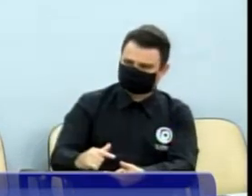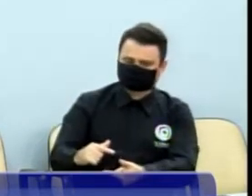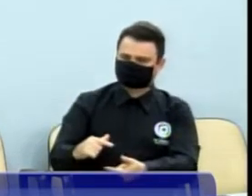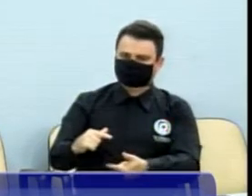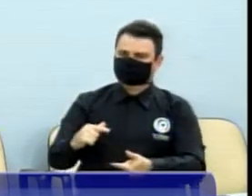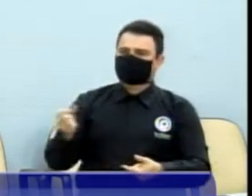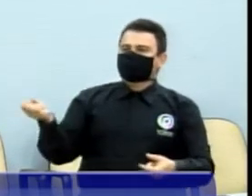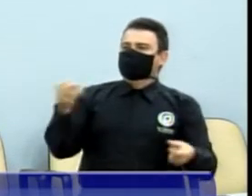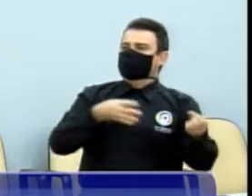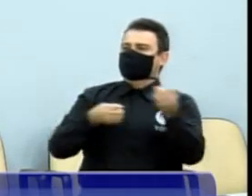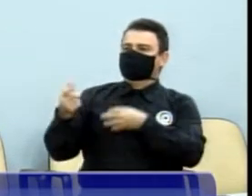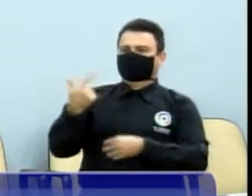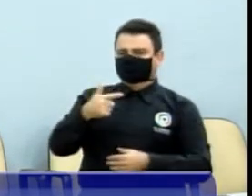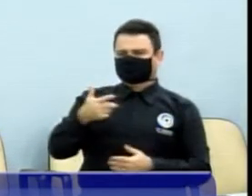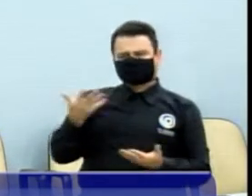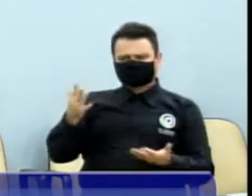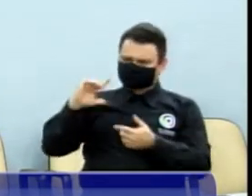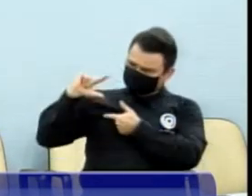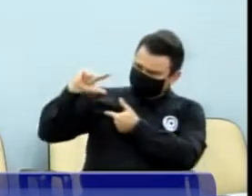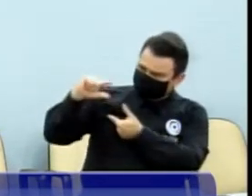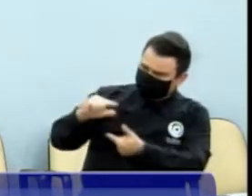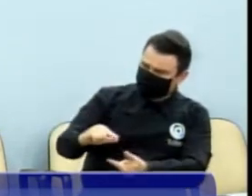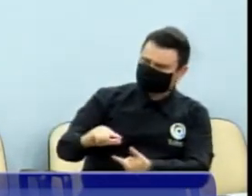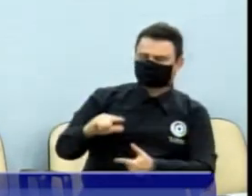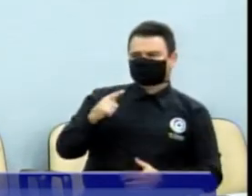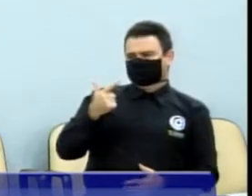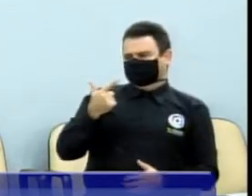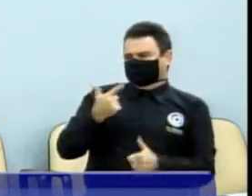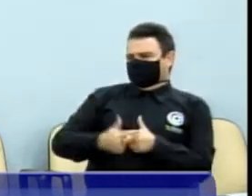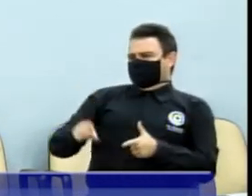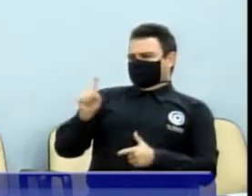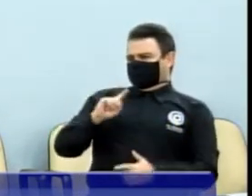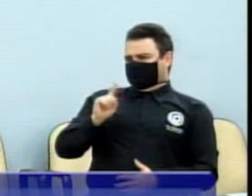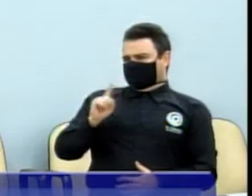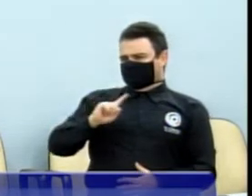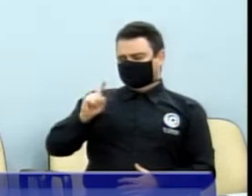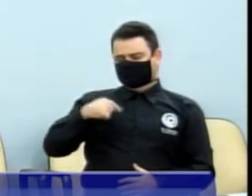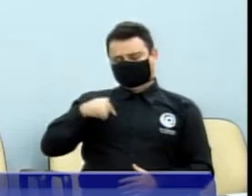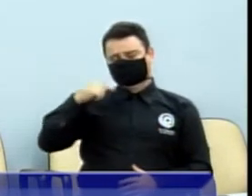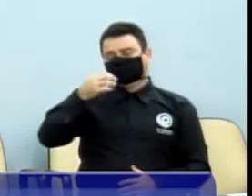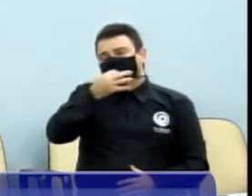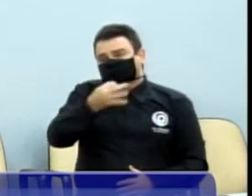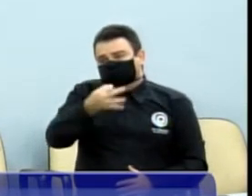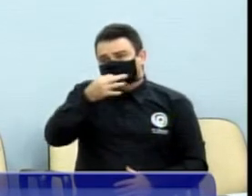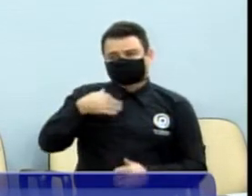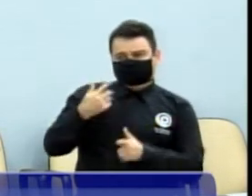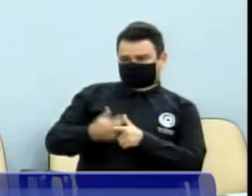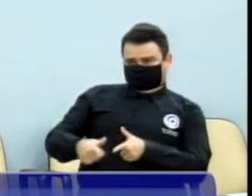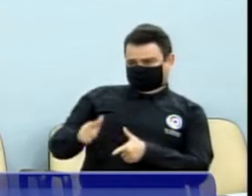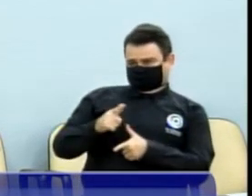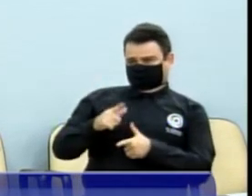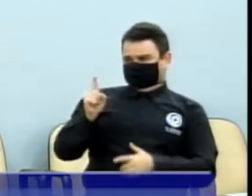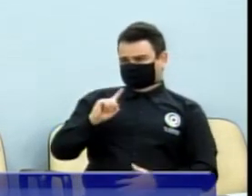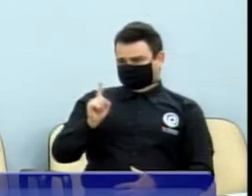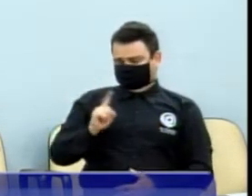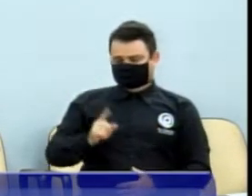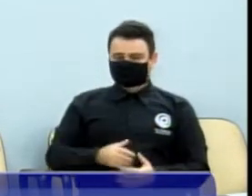ser conservador Mas família a vitalidade fala em